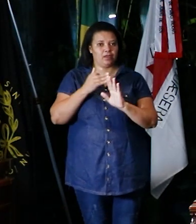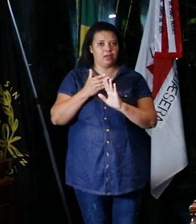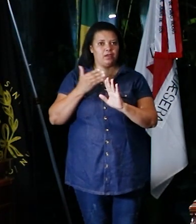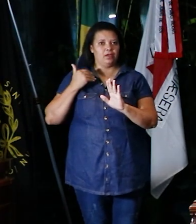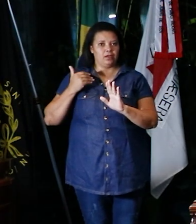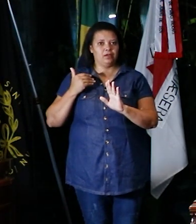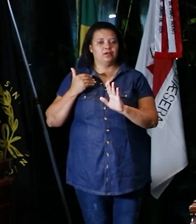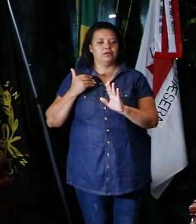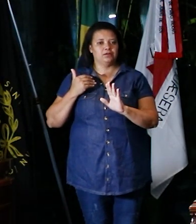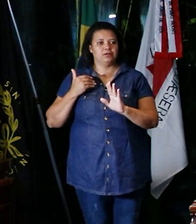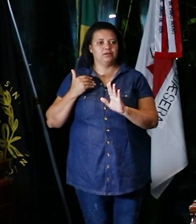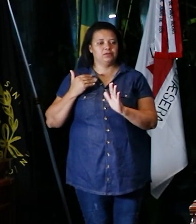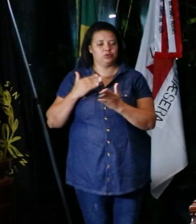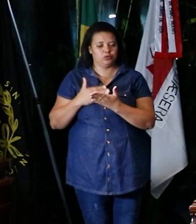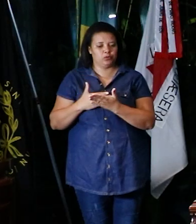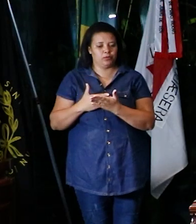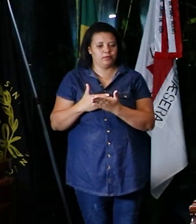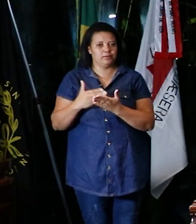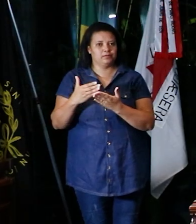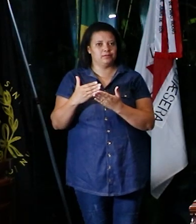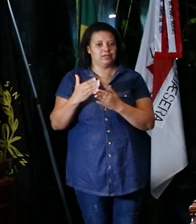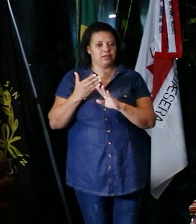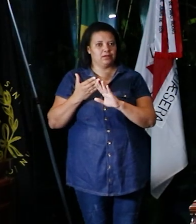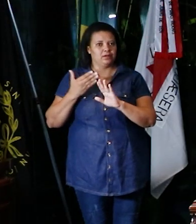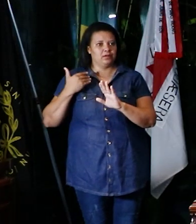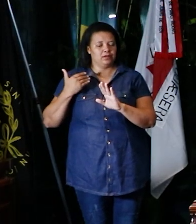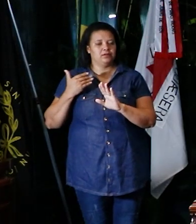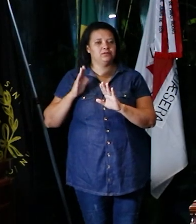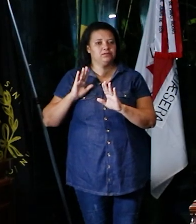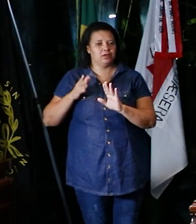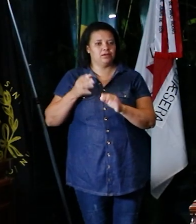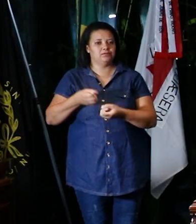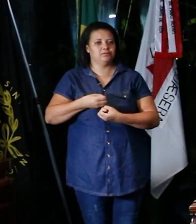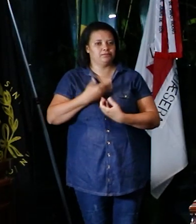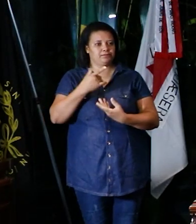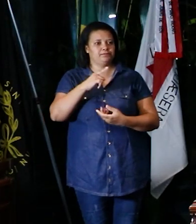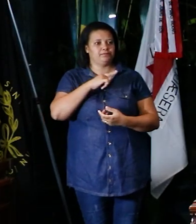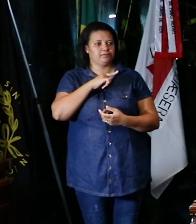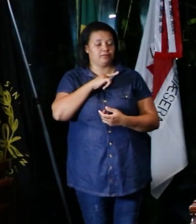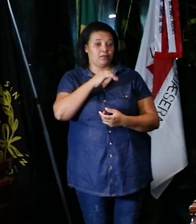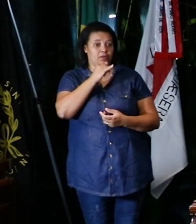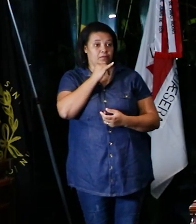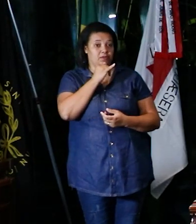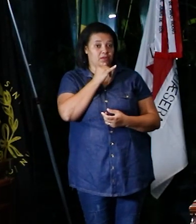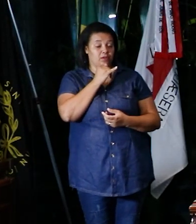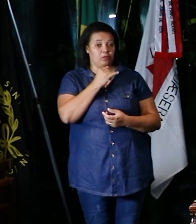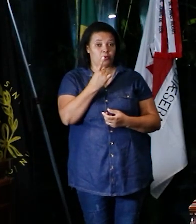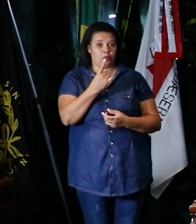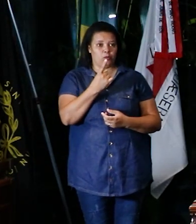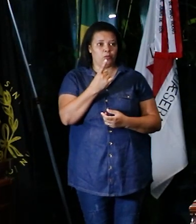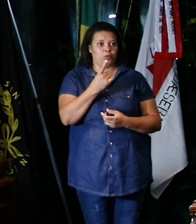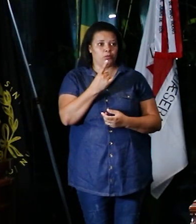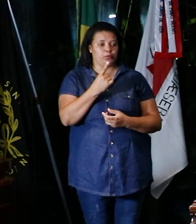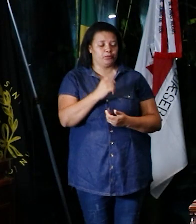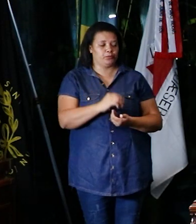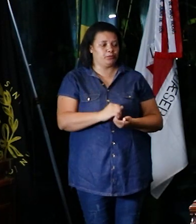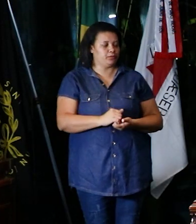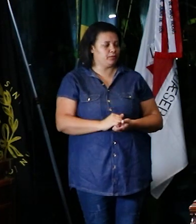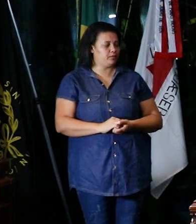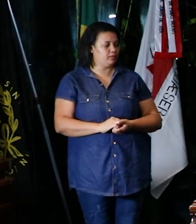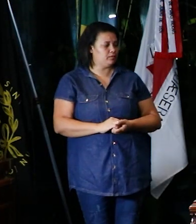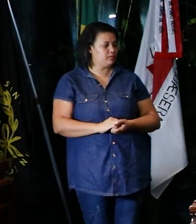antes de ele começar a escrever, né? Se eu pego, por exemplo,